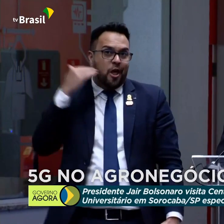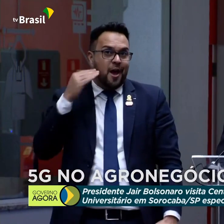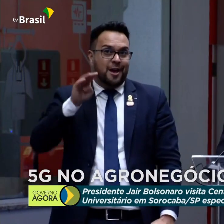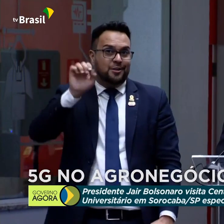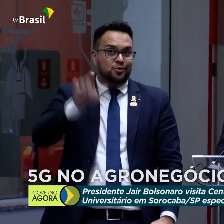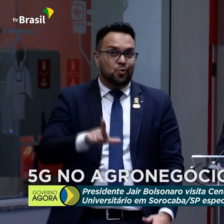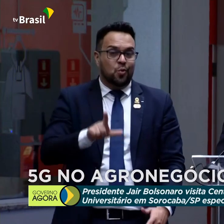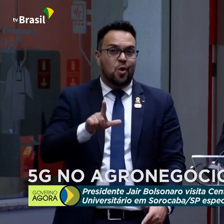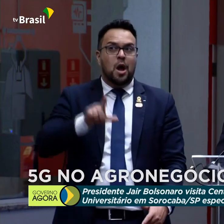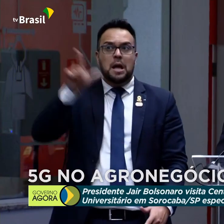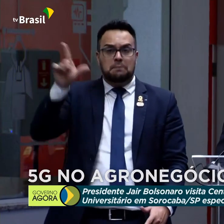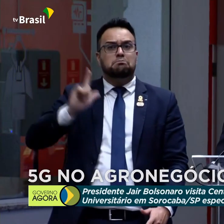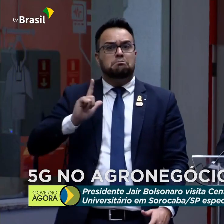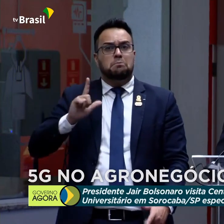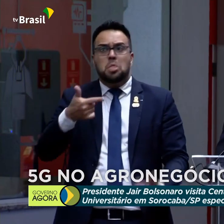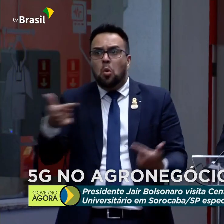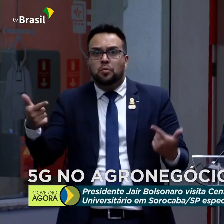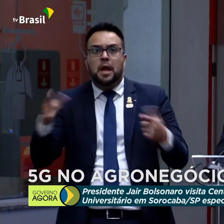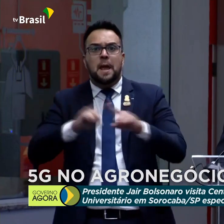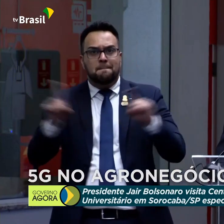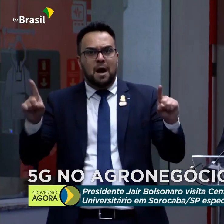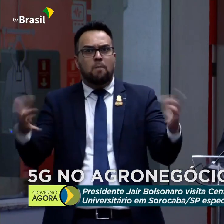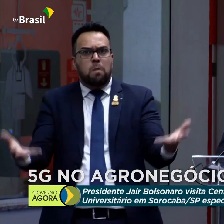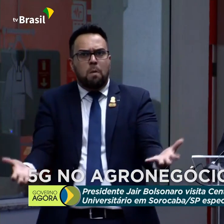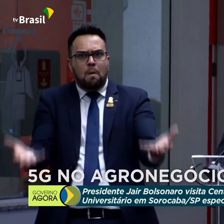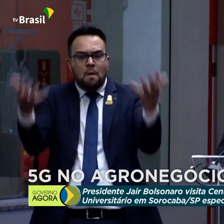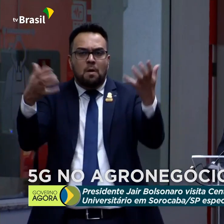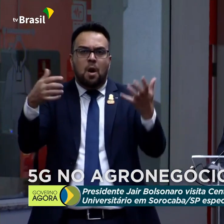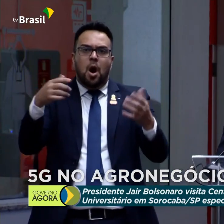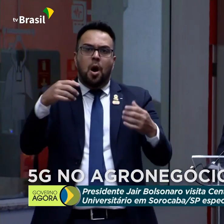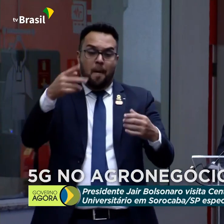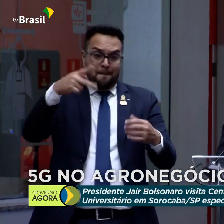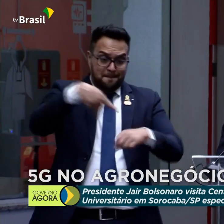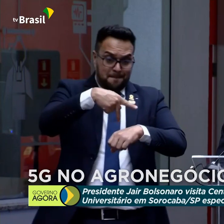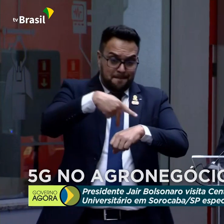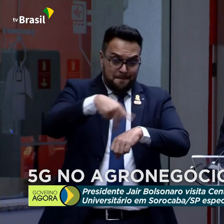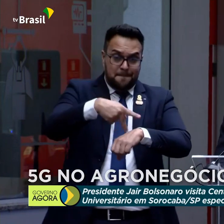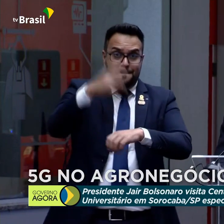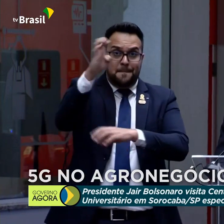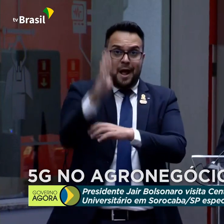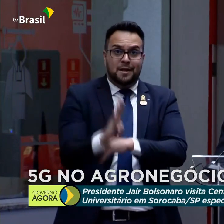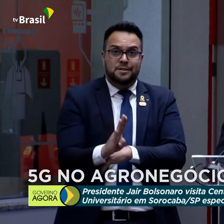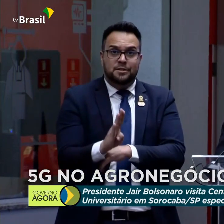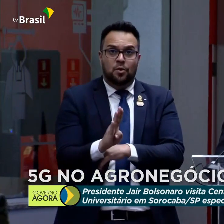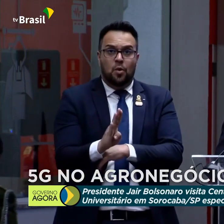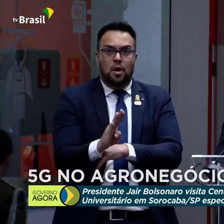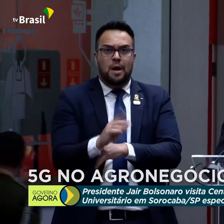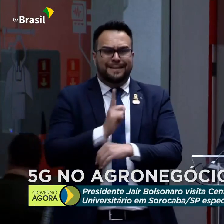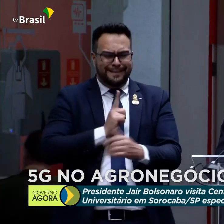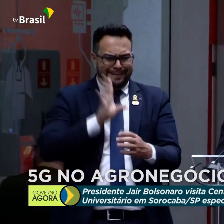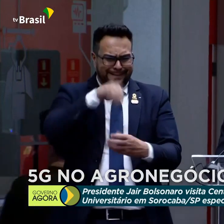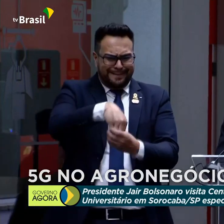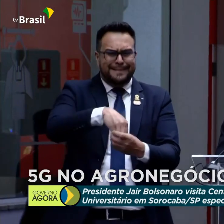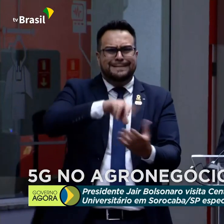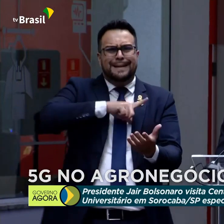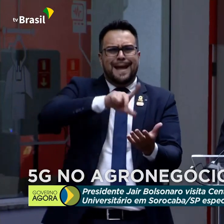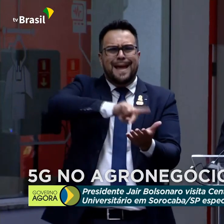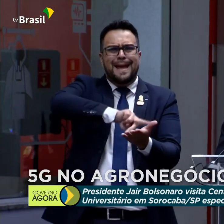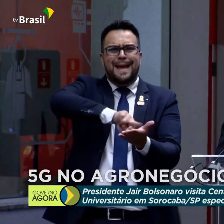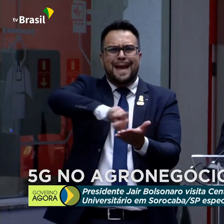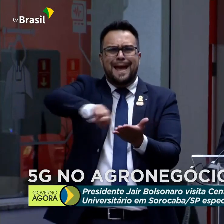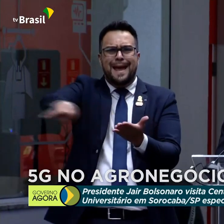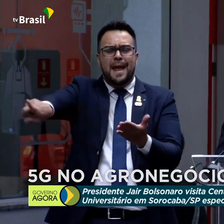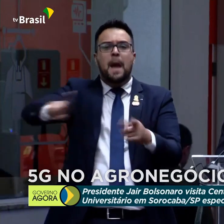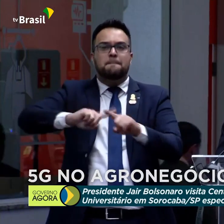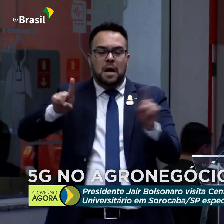veja o que eles são. Veja o Brasil, veja tudo que nós temos e o que nós não somos ainda. Essa história está mudando, e